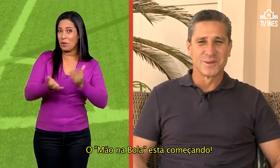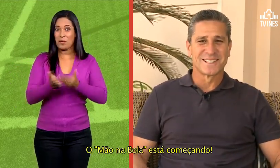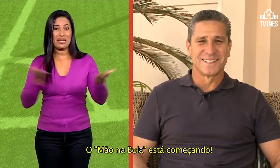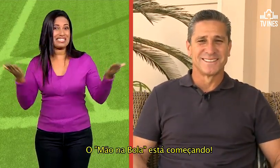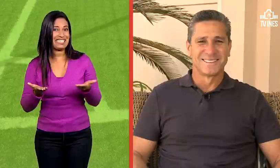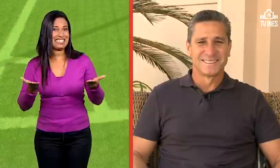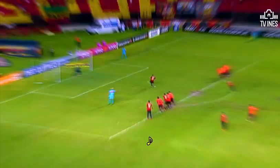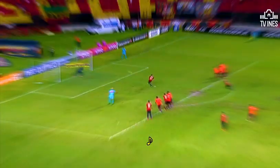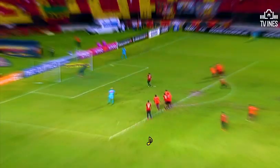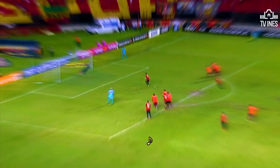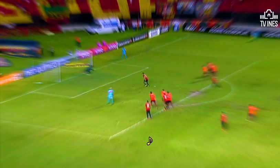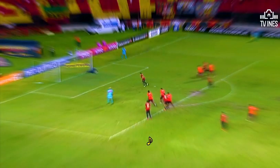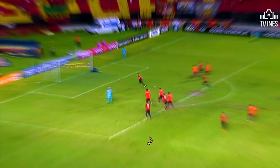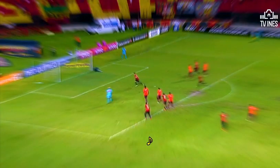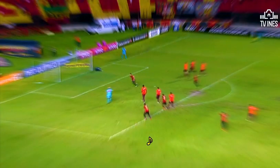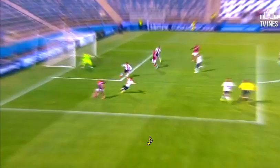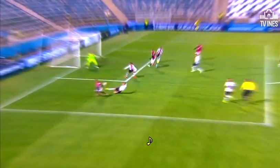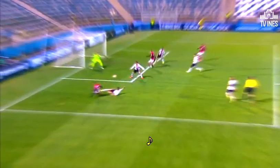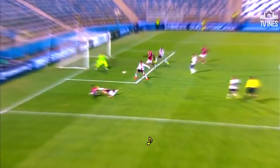Bola tá começando.